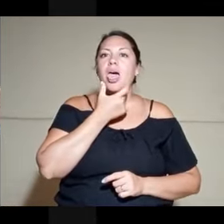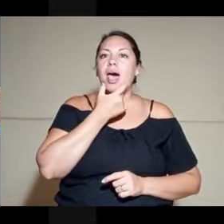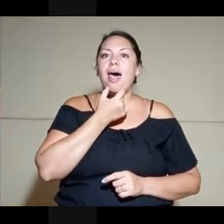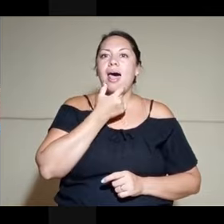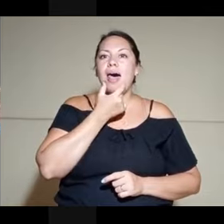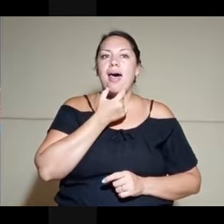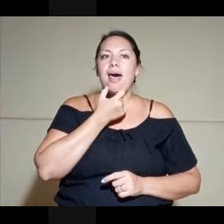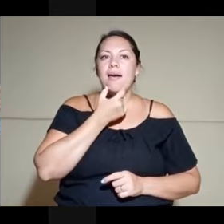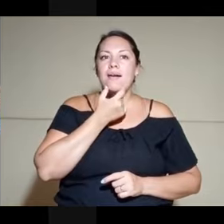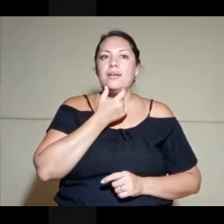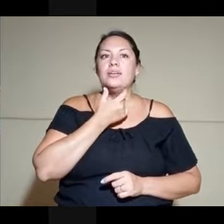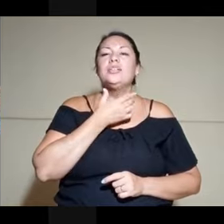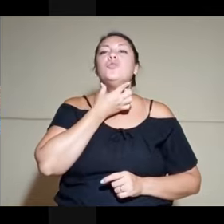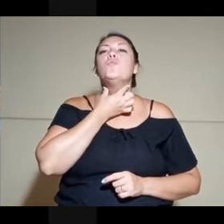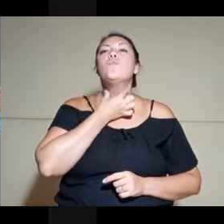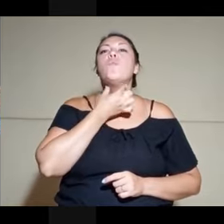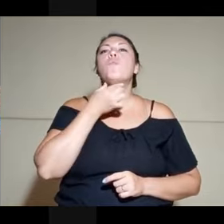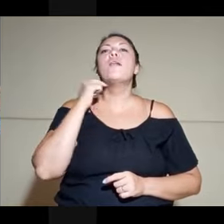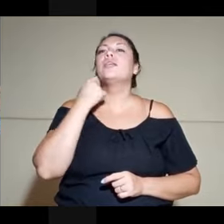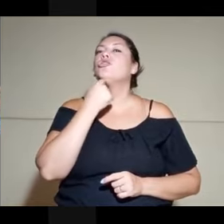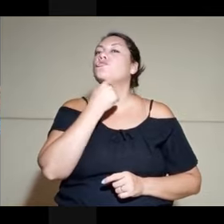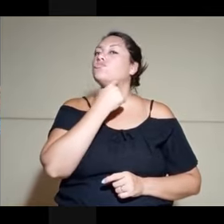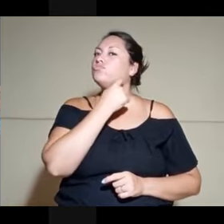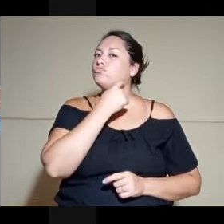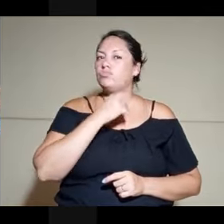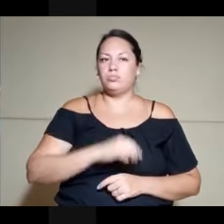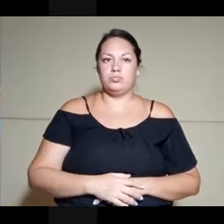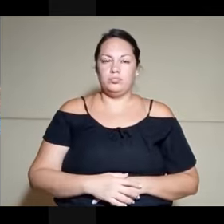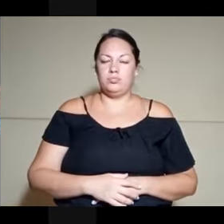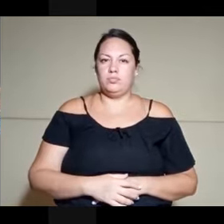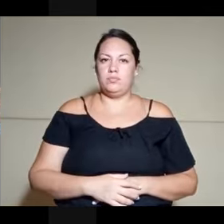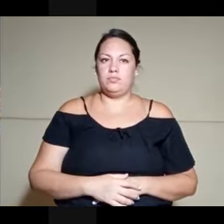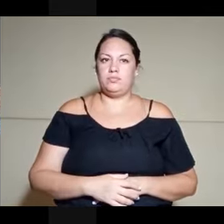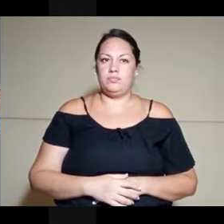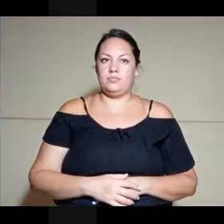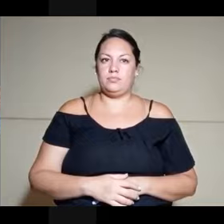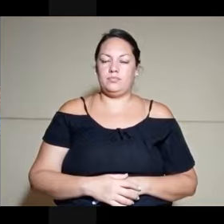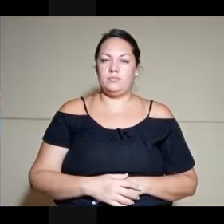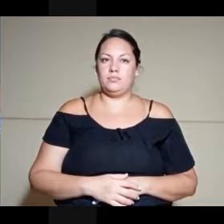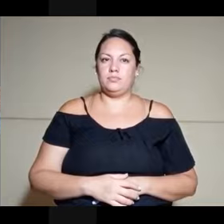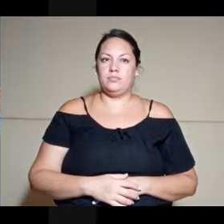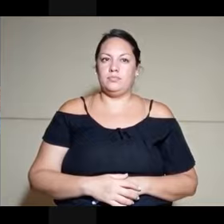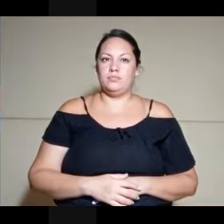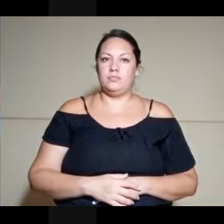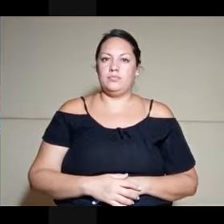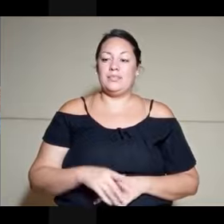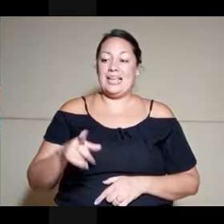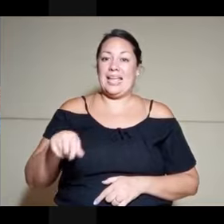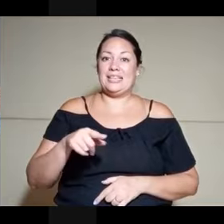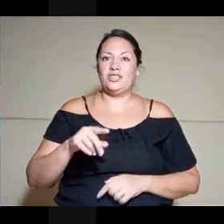la sensibilidad a lo que es la mandíbula, serían las arcadas dentarias inferiores y parte superior del cuello.